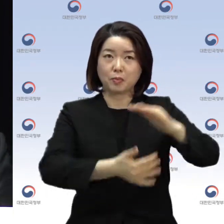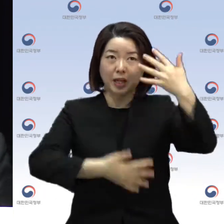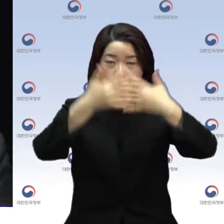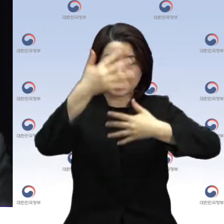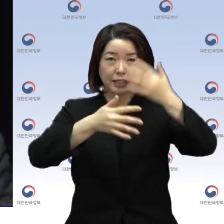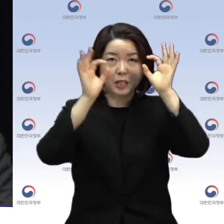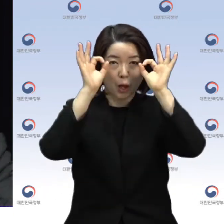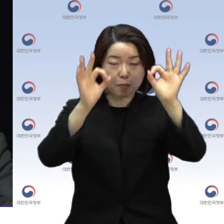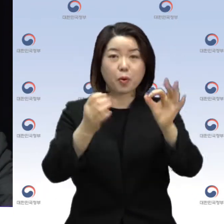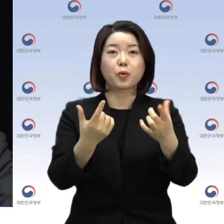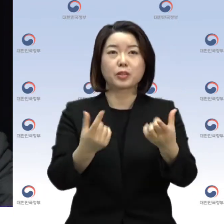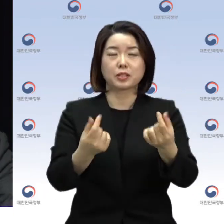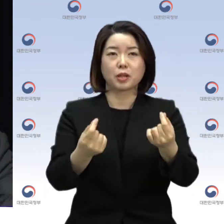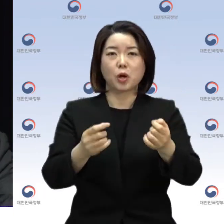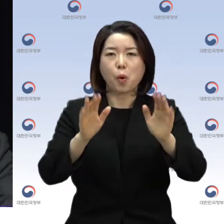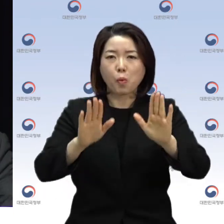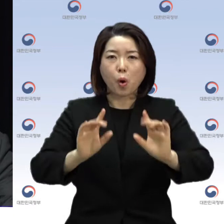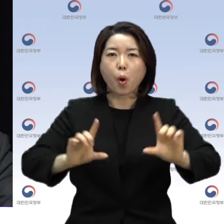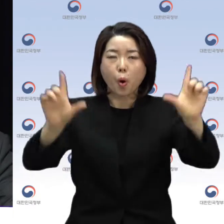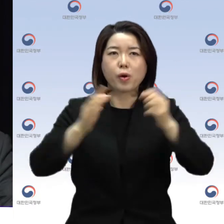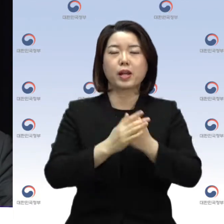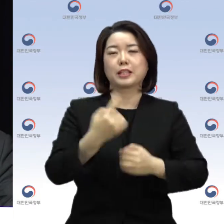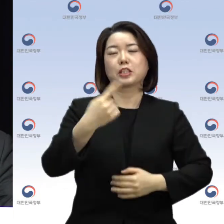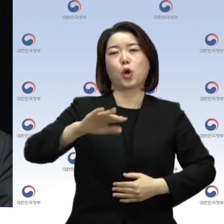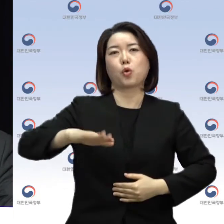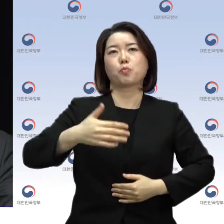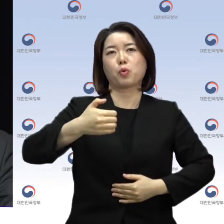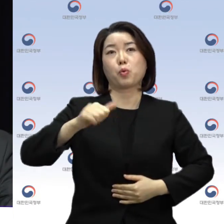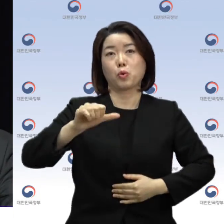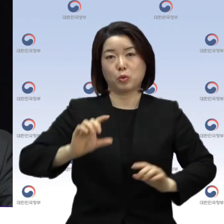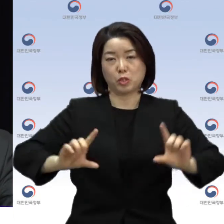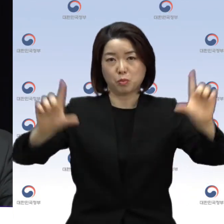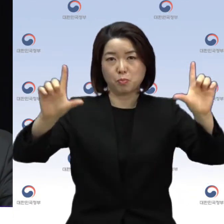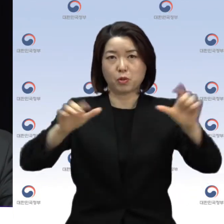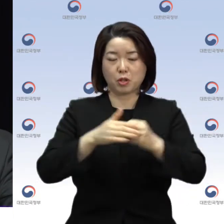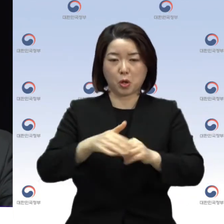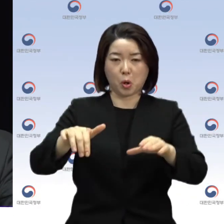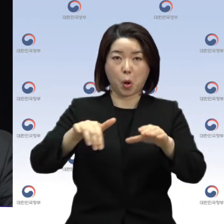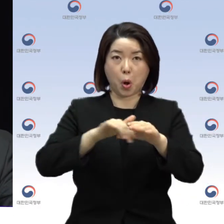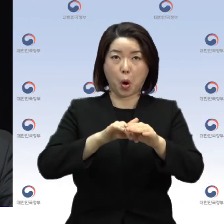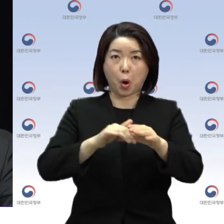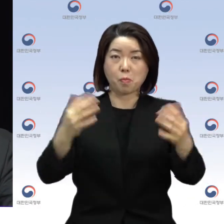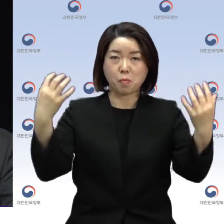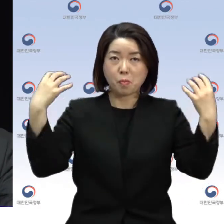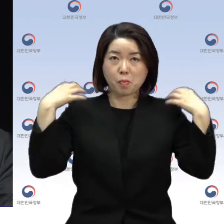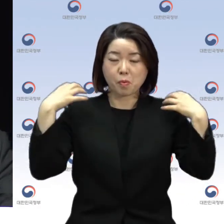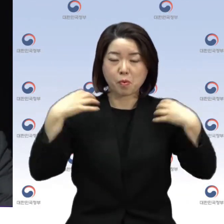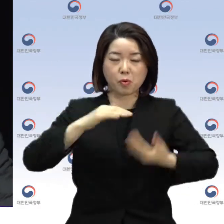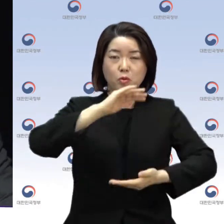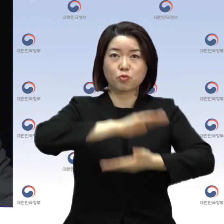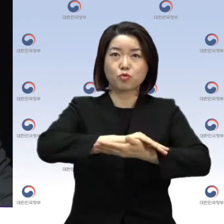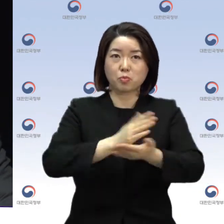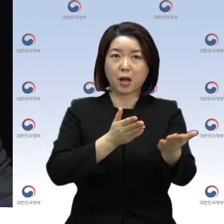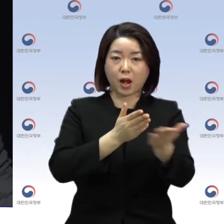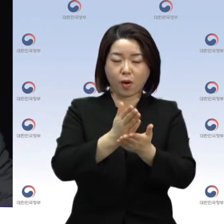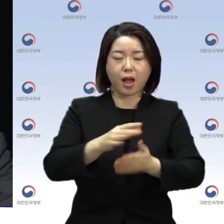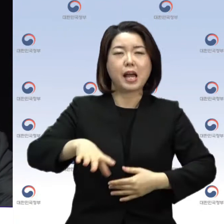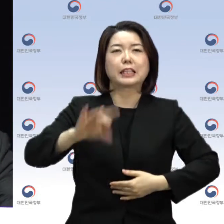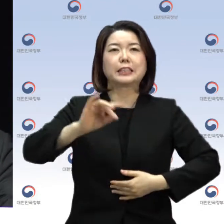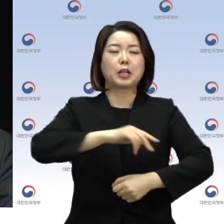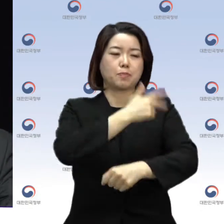영상에서 보셨지만 올해는 1955년 문교부 출판과에서 처음 저작권